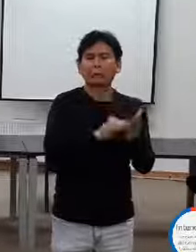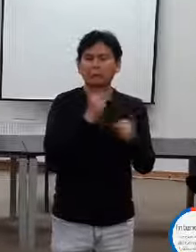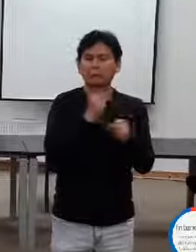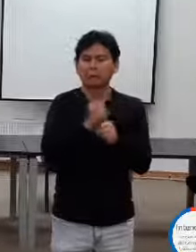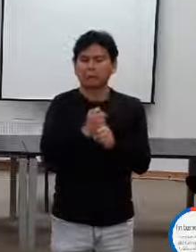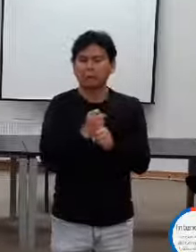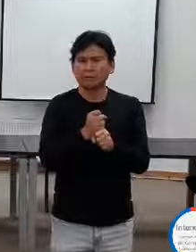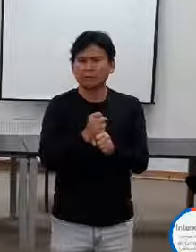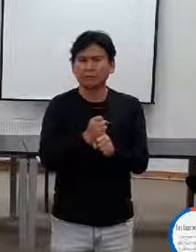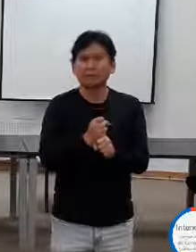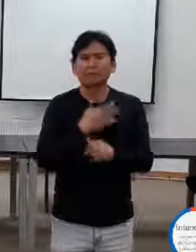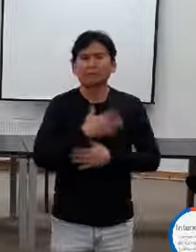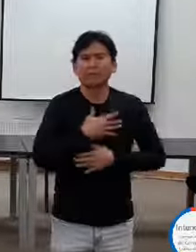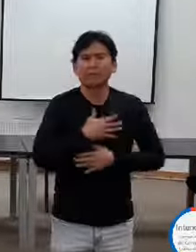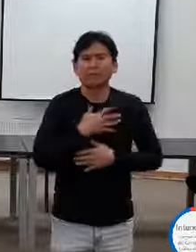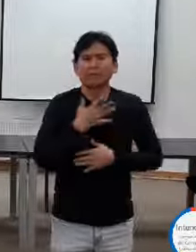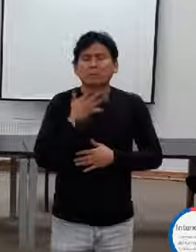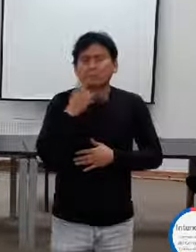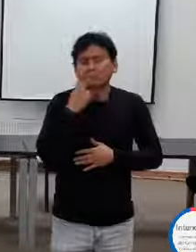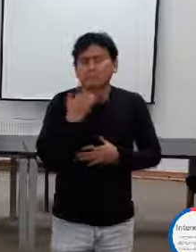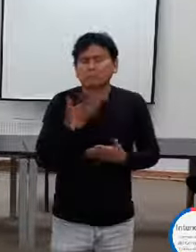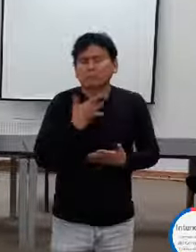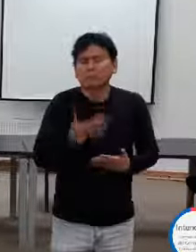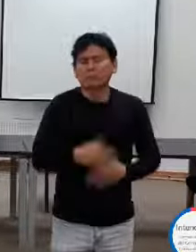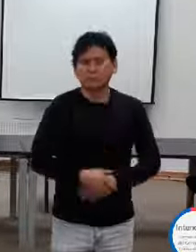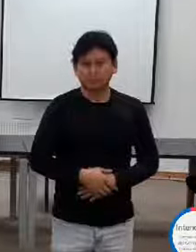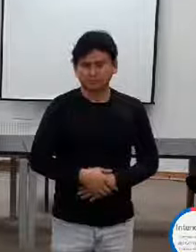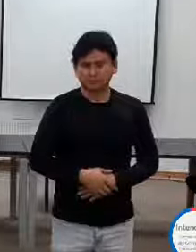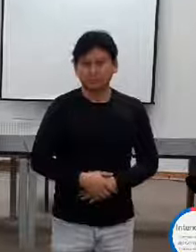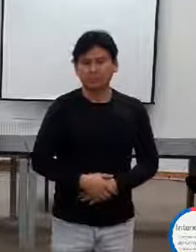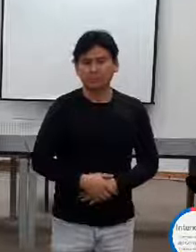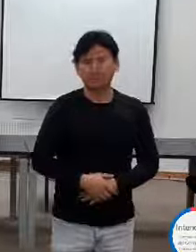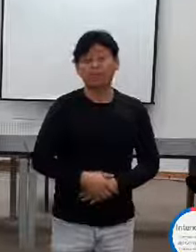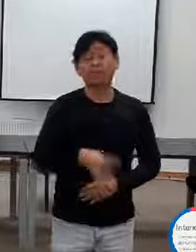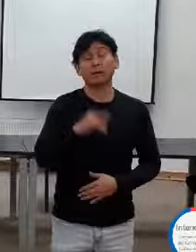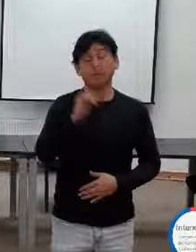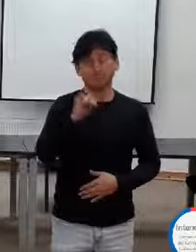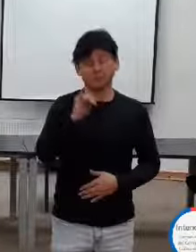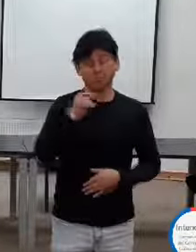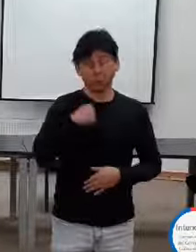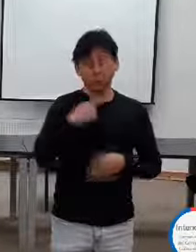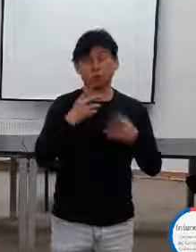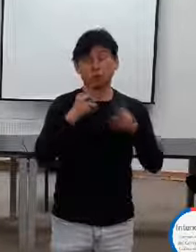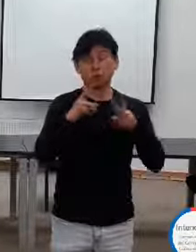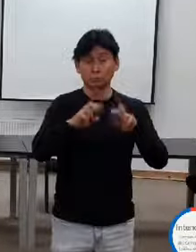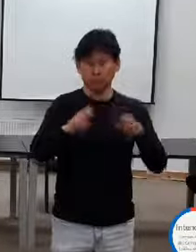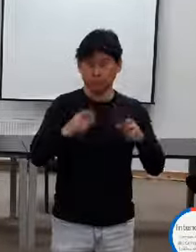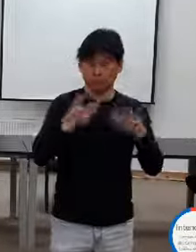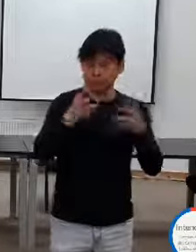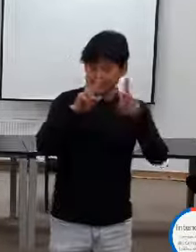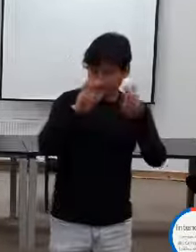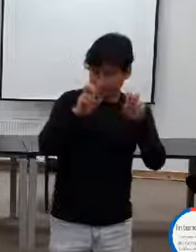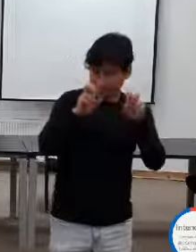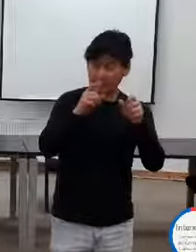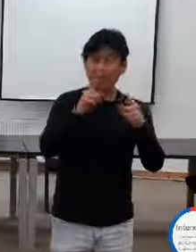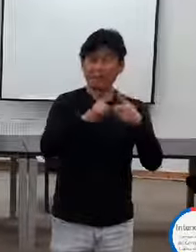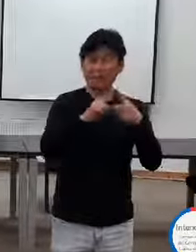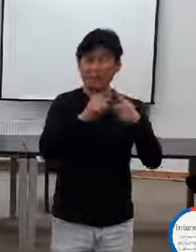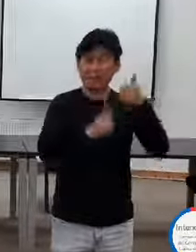laborales. ¿Queremos ver eso principalmente? Sí, se trata... Yo estuve averiguando con el jefe de Acción Sanitaria que